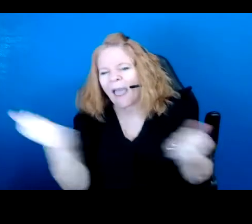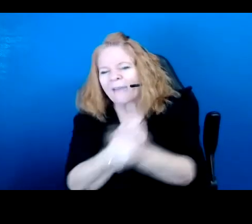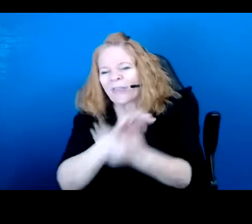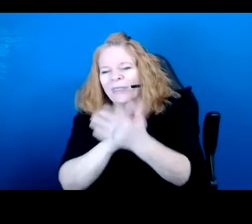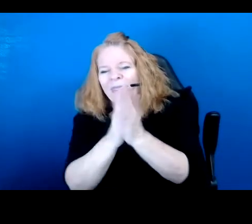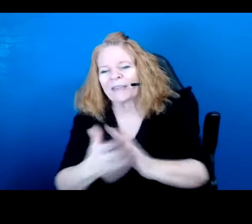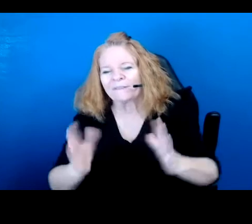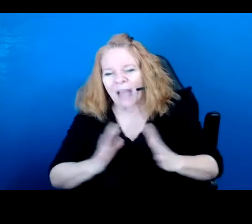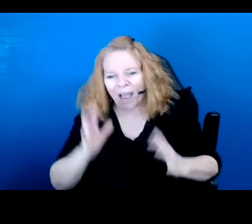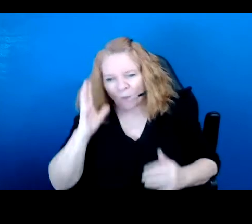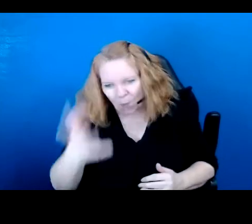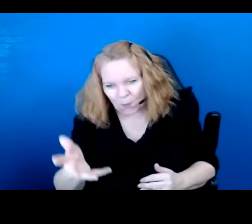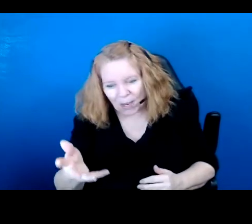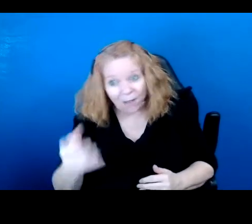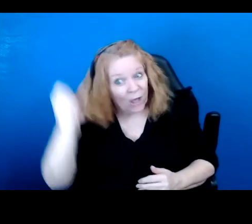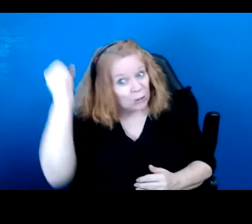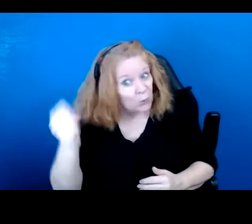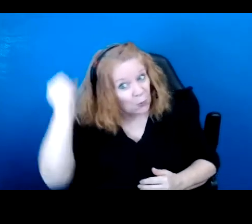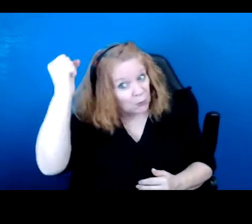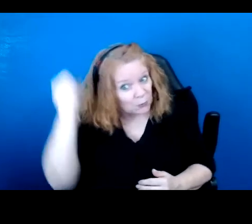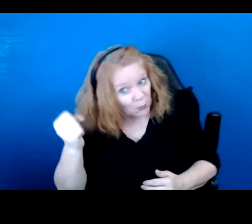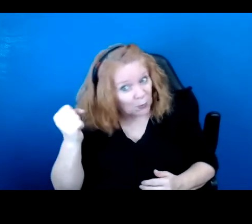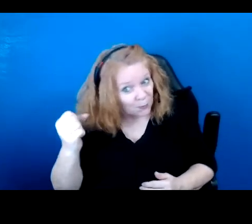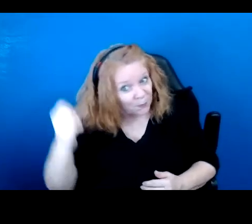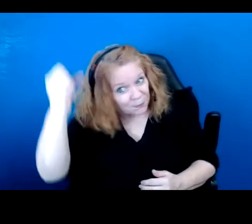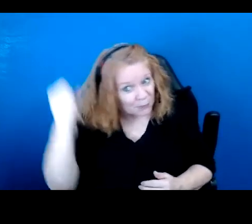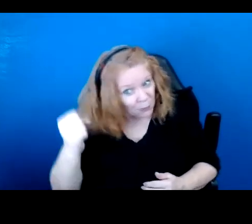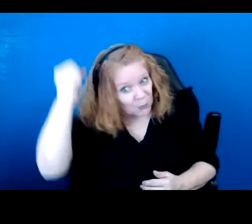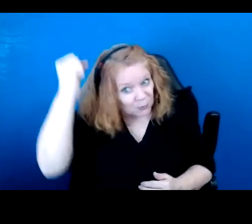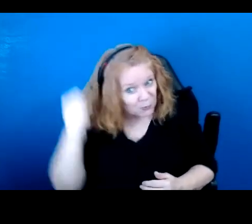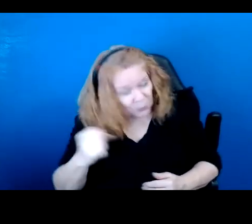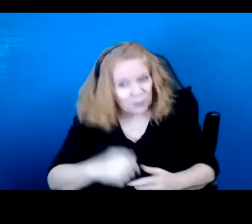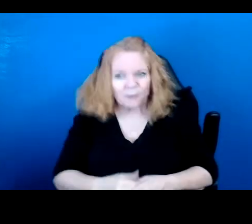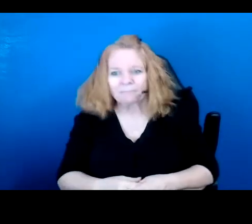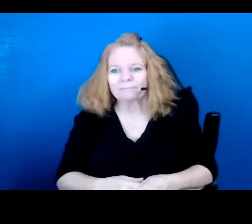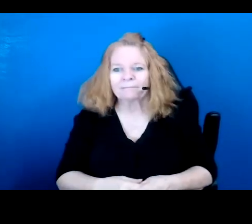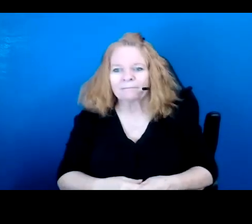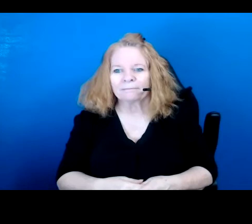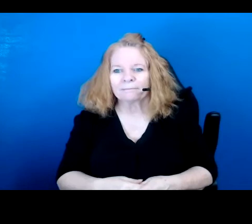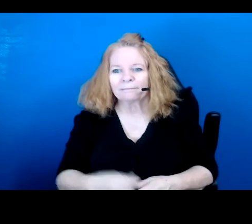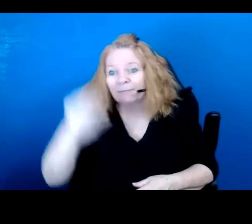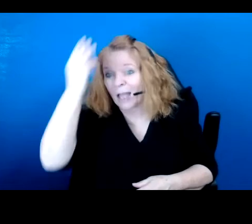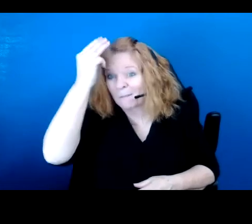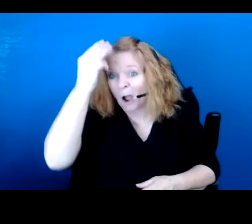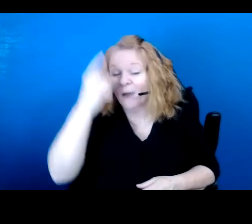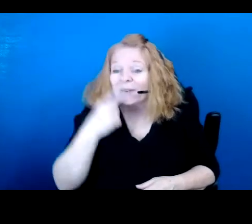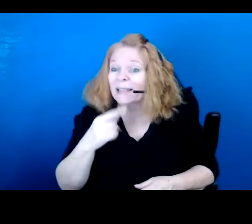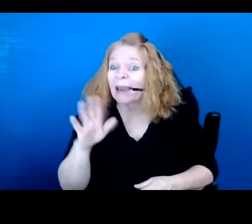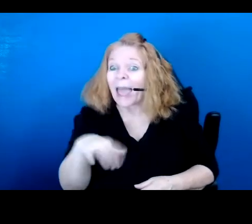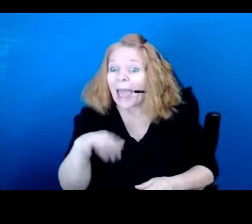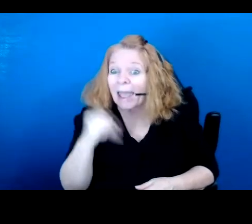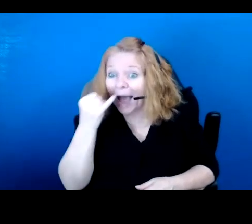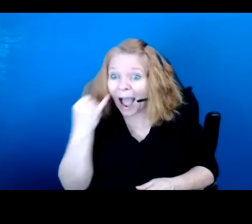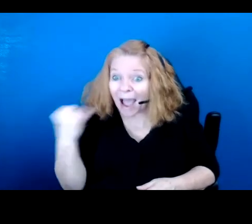yo sé que todo estará bien txu txu txu txu y dice marc